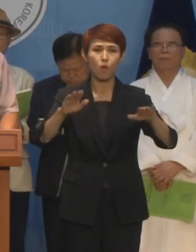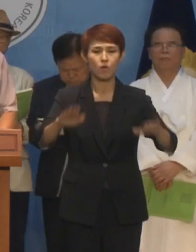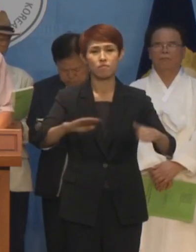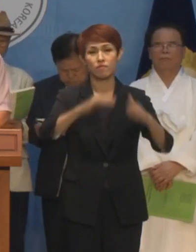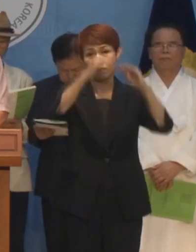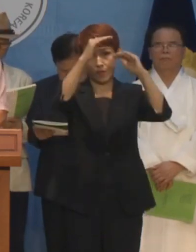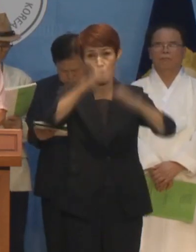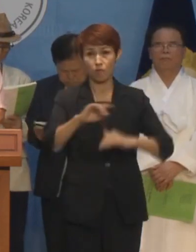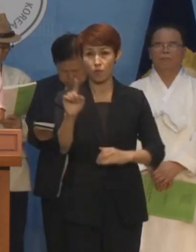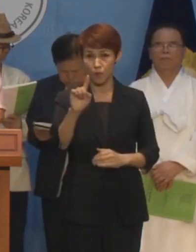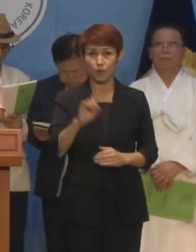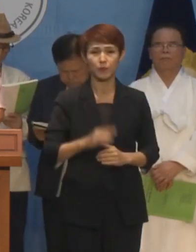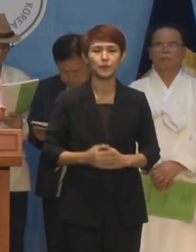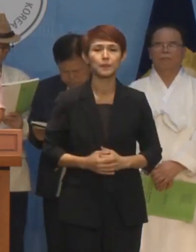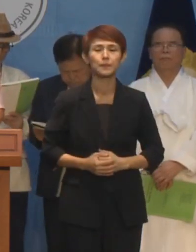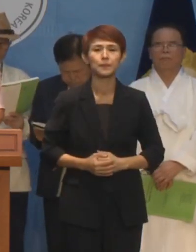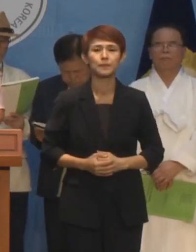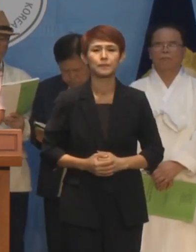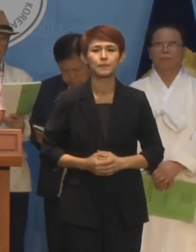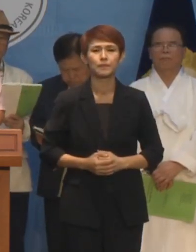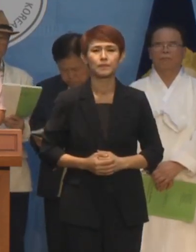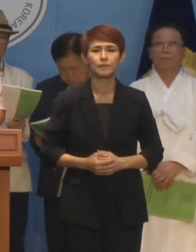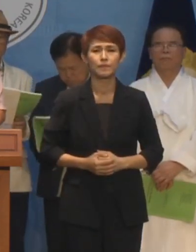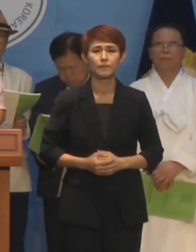주장한다. 하나,